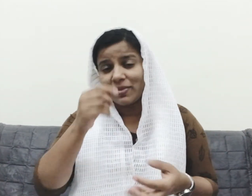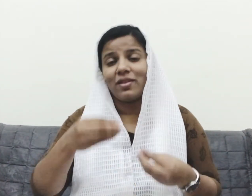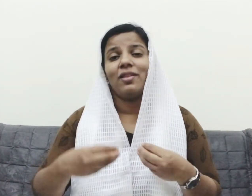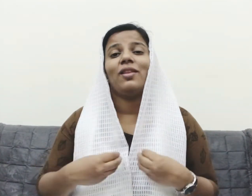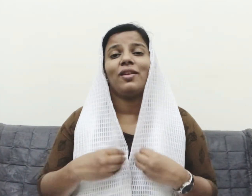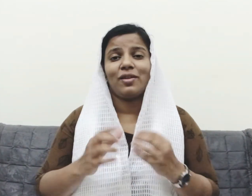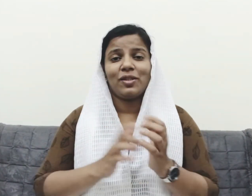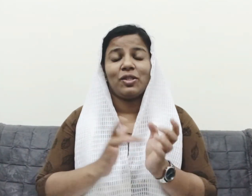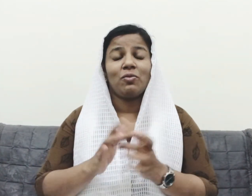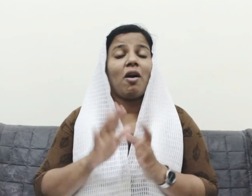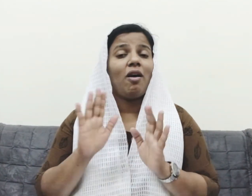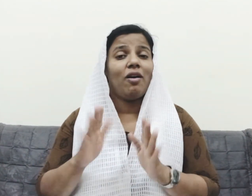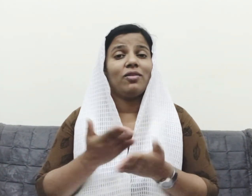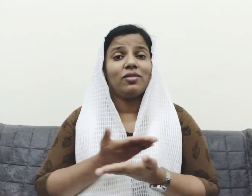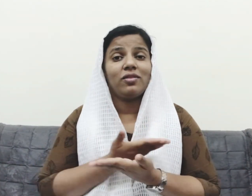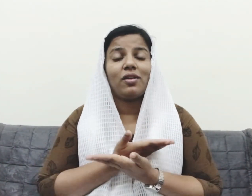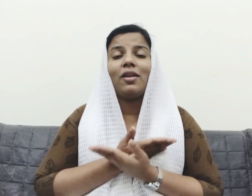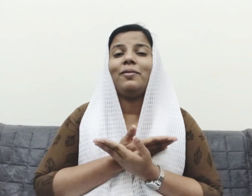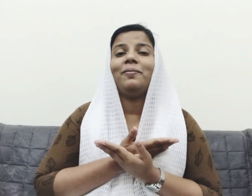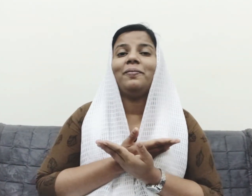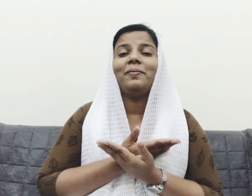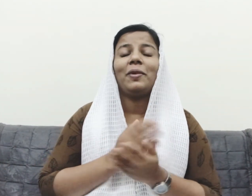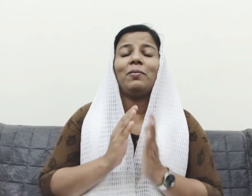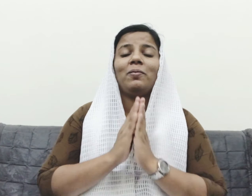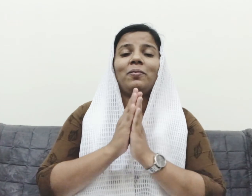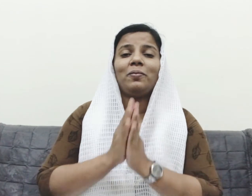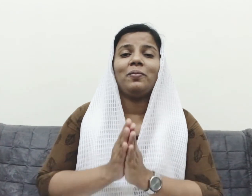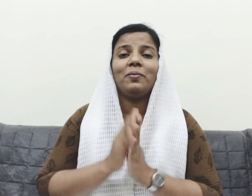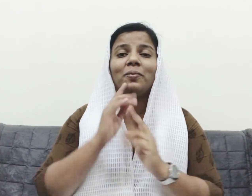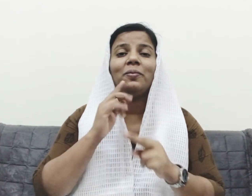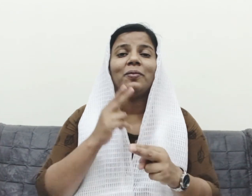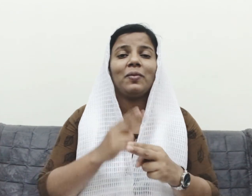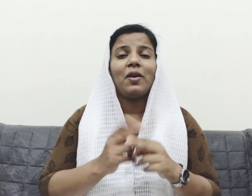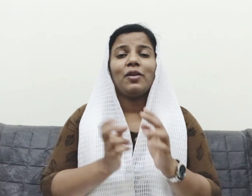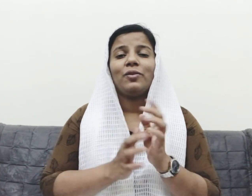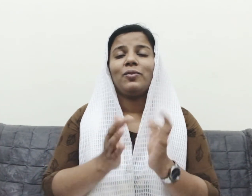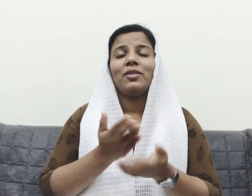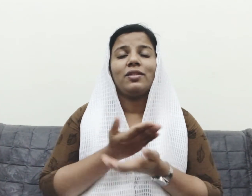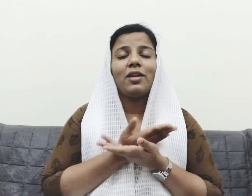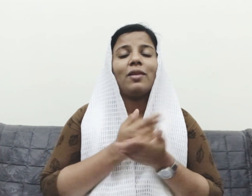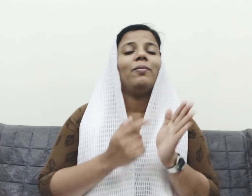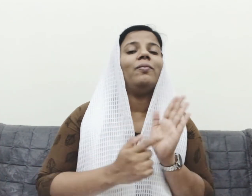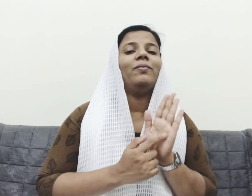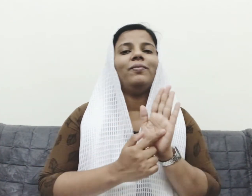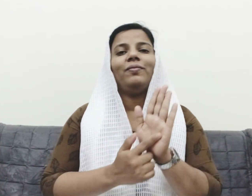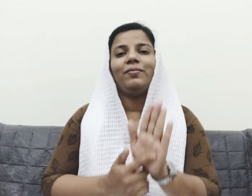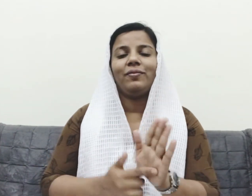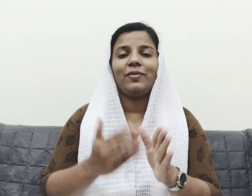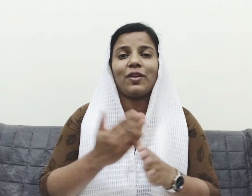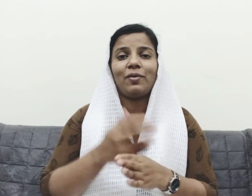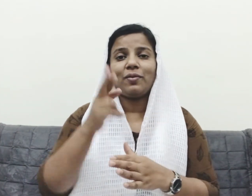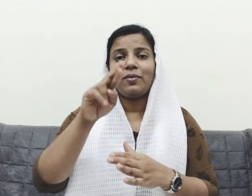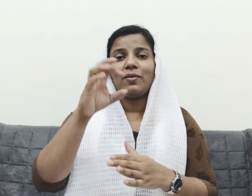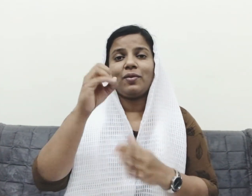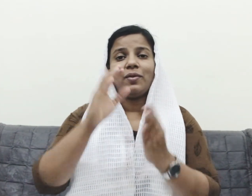ദീർഘക്ഷമയുള്ളവനാണ്. ആ സ്നേഹം നമ്മളിൽ നമ്മൾ പ്രാർത്ഥിക്കുമ്പോൾ നമ്മളോട് ആ സ്നേഹം വെളിപ്പെടുത്തി തരിക ചെയ്യുന്നത്. റോമാലേഖനം